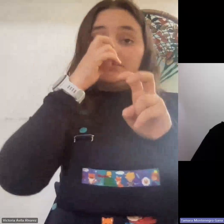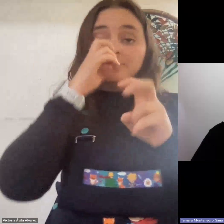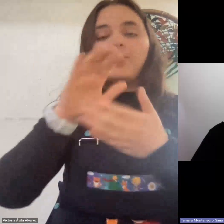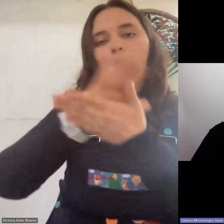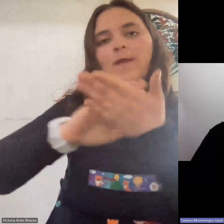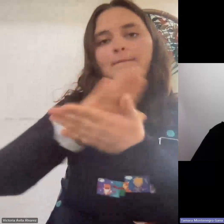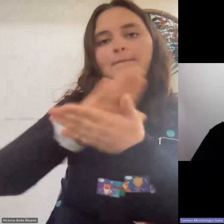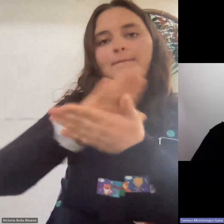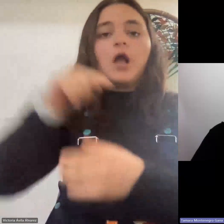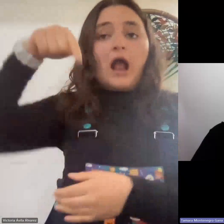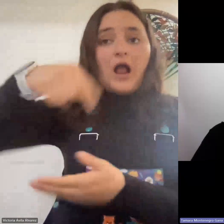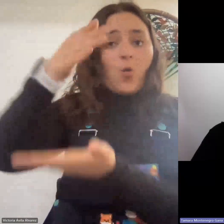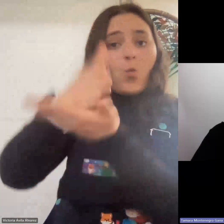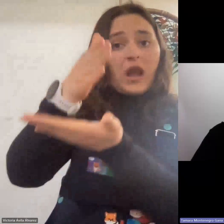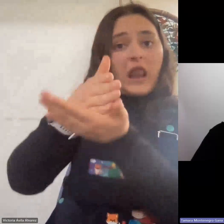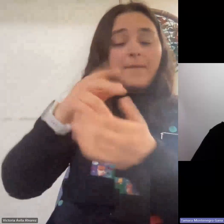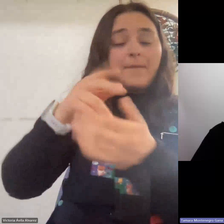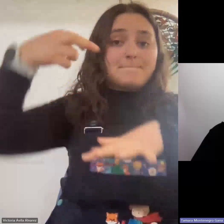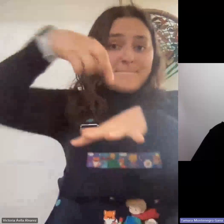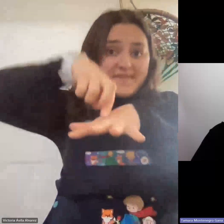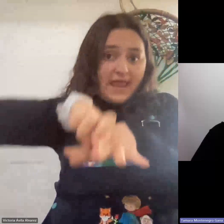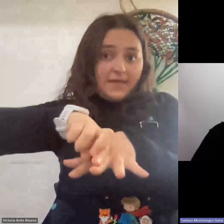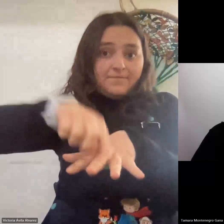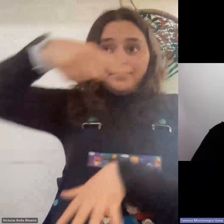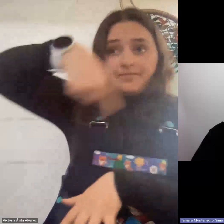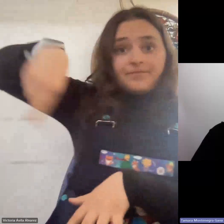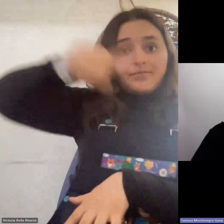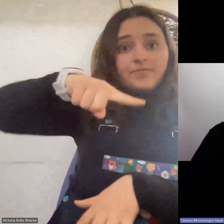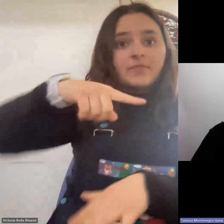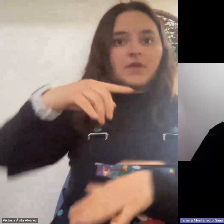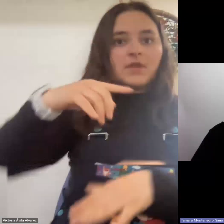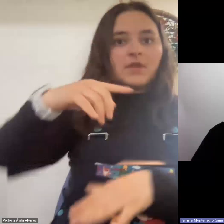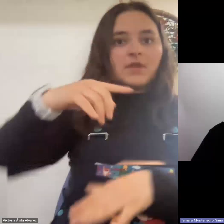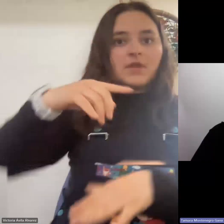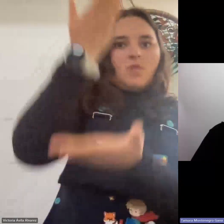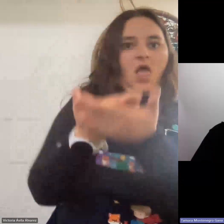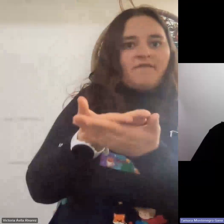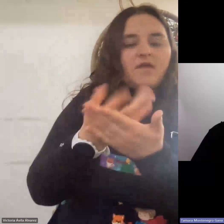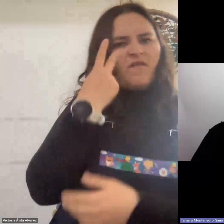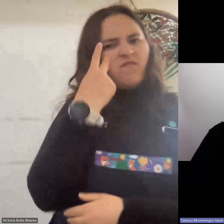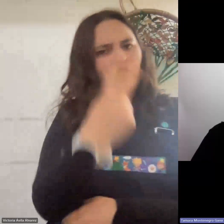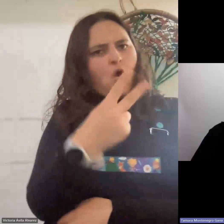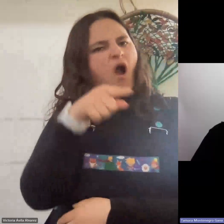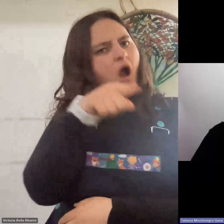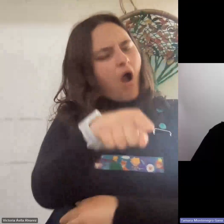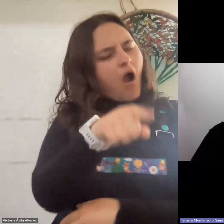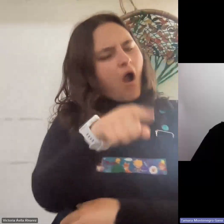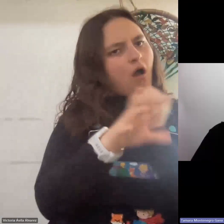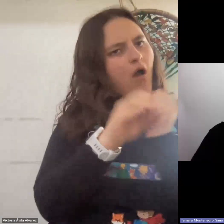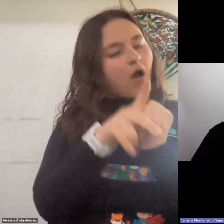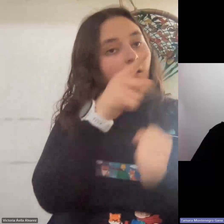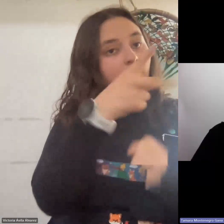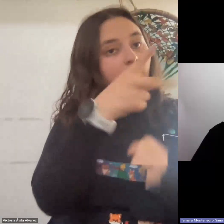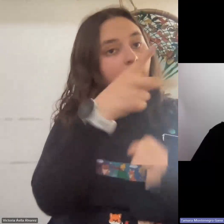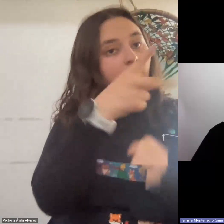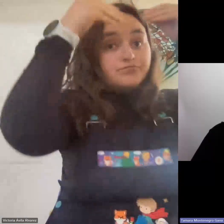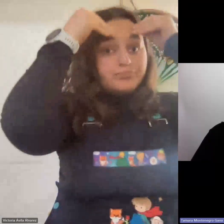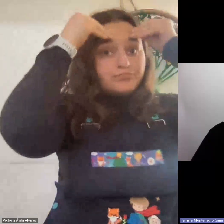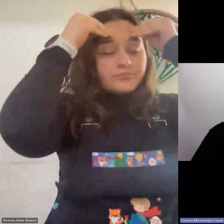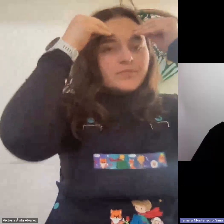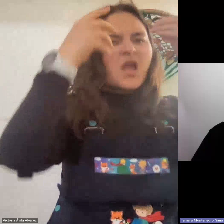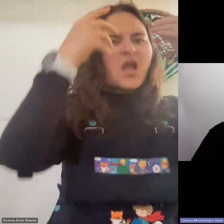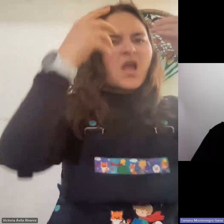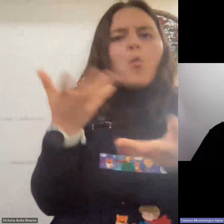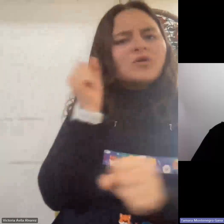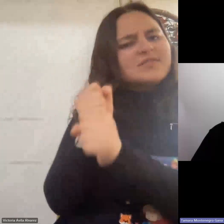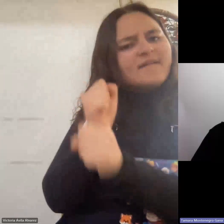Y también hay temas, por ejemplo, en la escuela de integración, la primera vez que yo estuve ahí